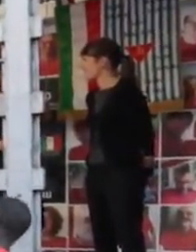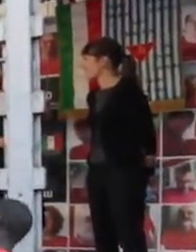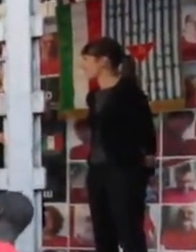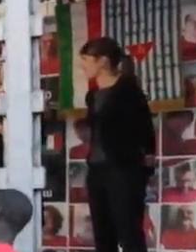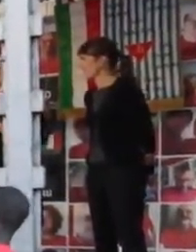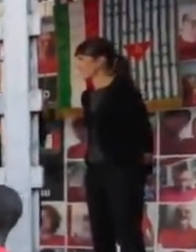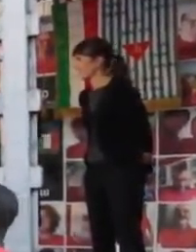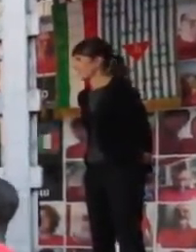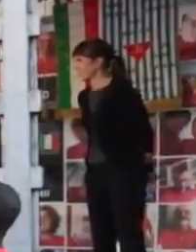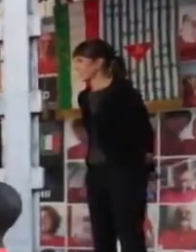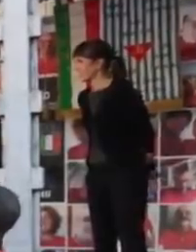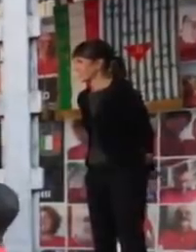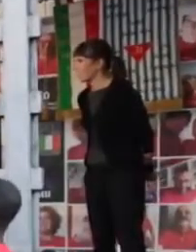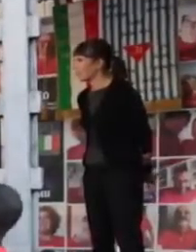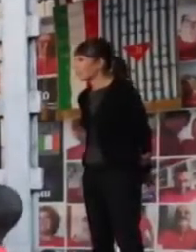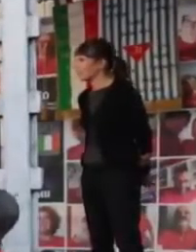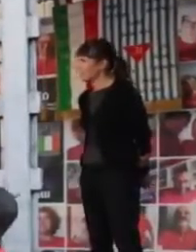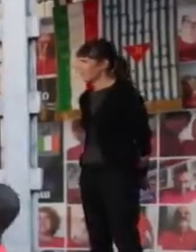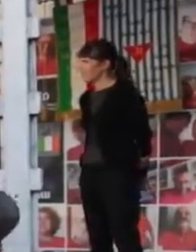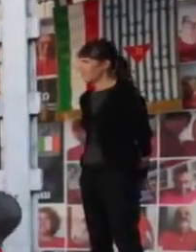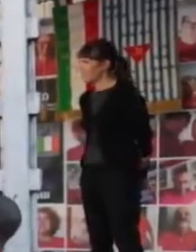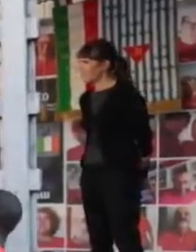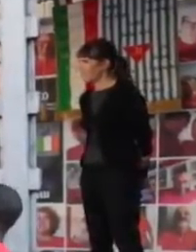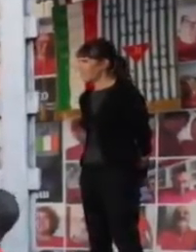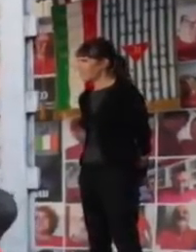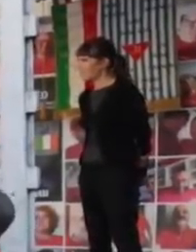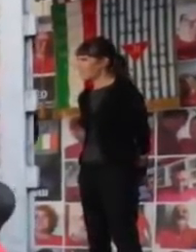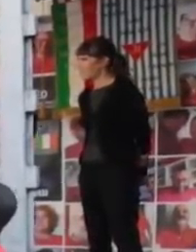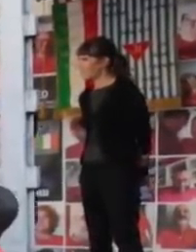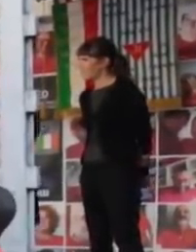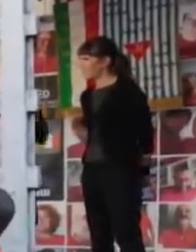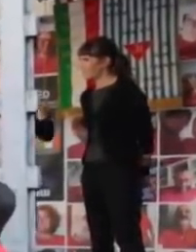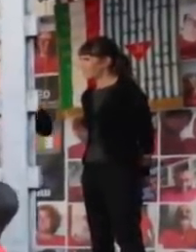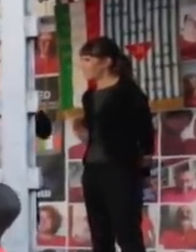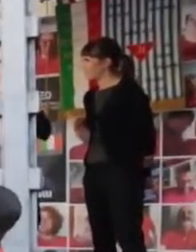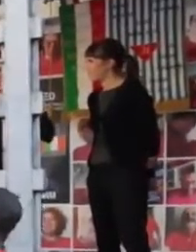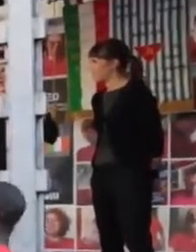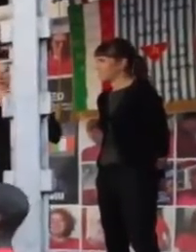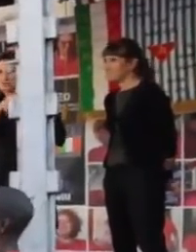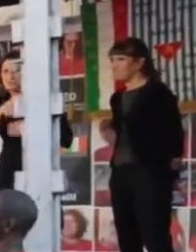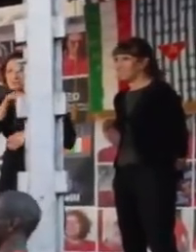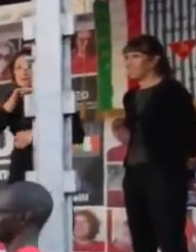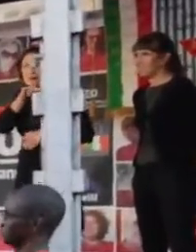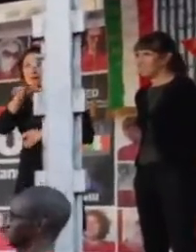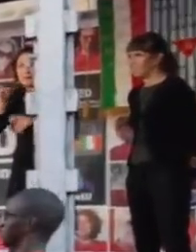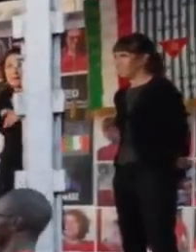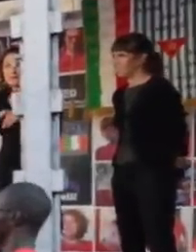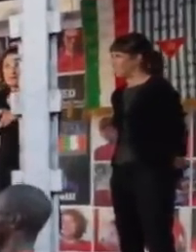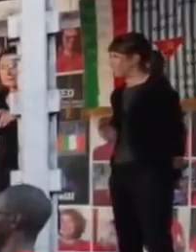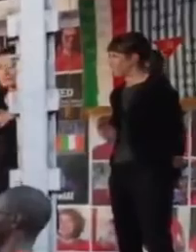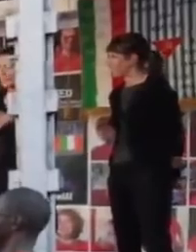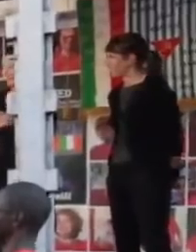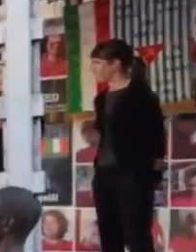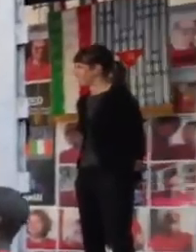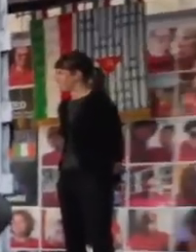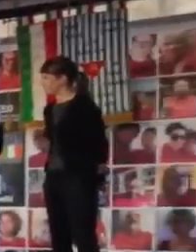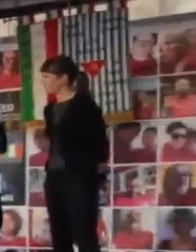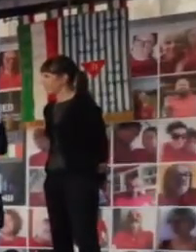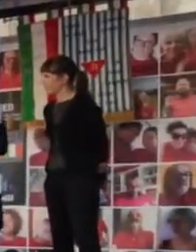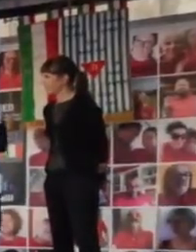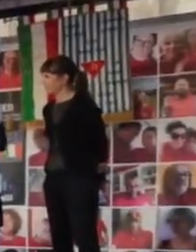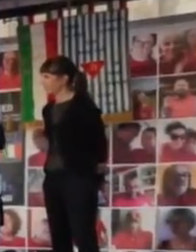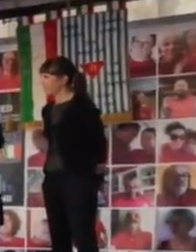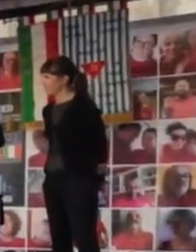brutto voto e dai guerra in famiglia, i tuoi che minacciano e we send you to Nigeria. Gli anziani li chiami sempre zio o zia,